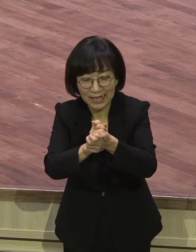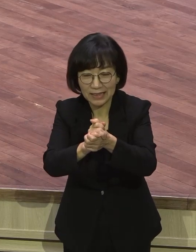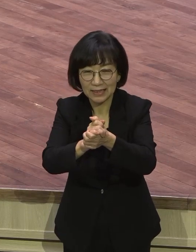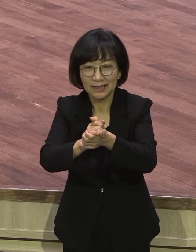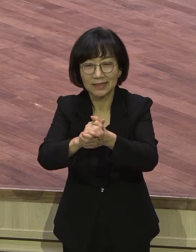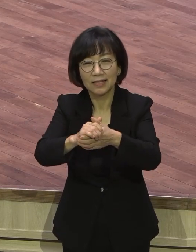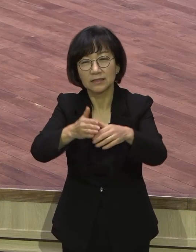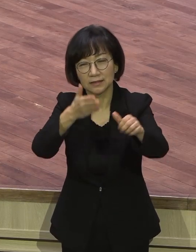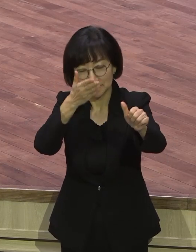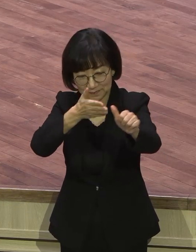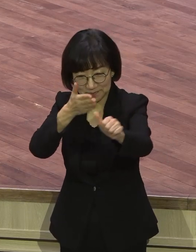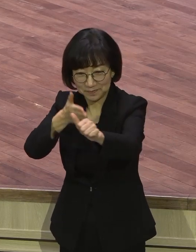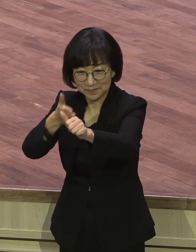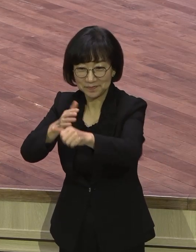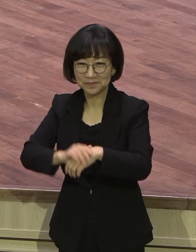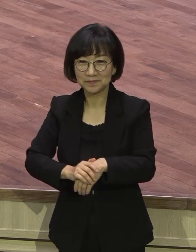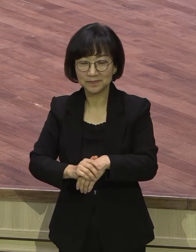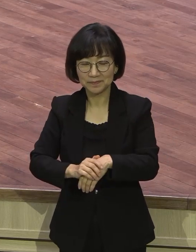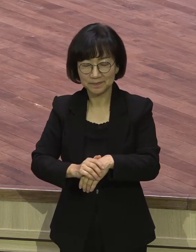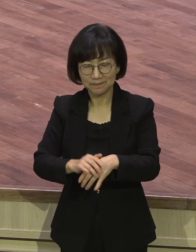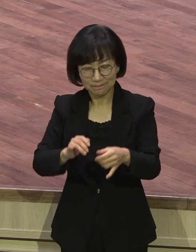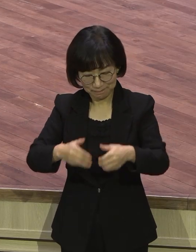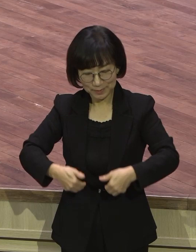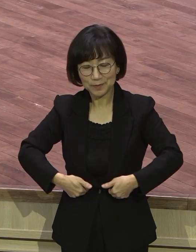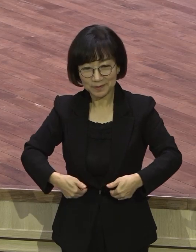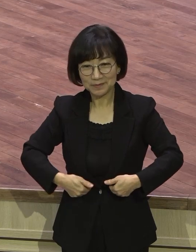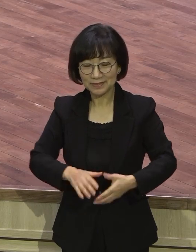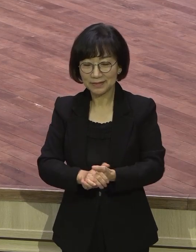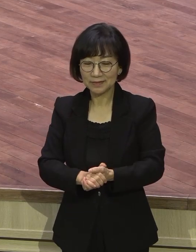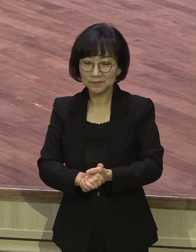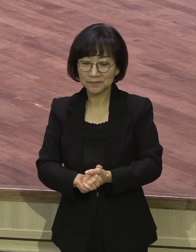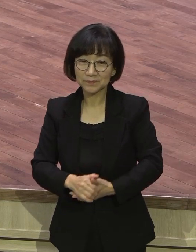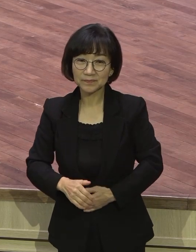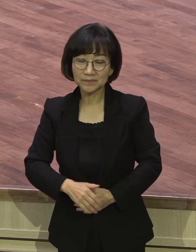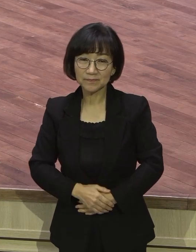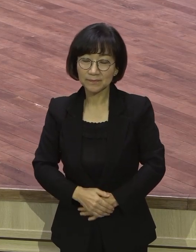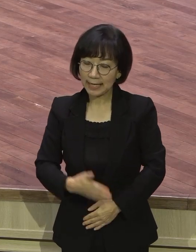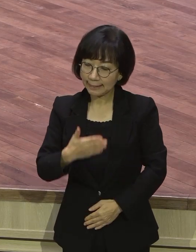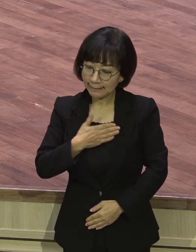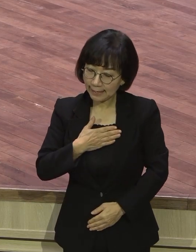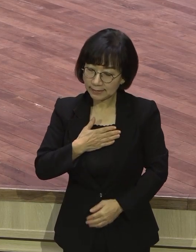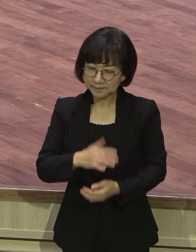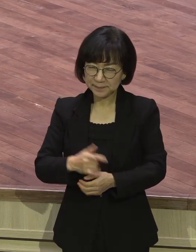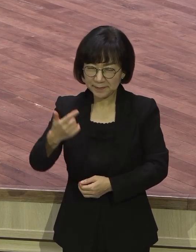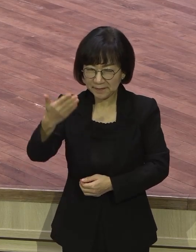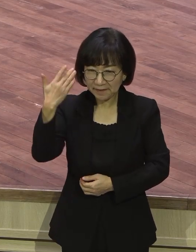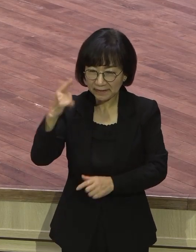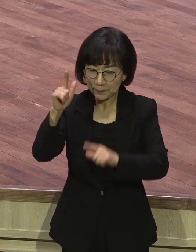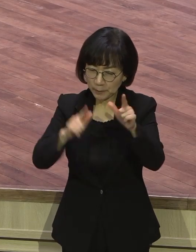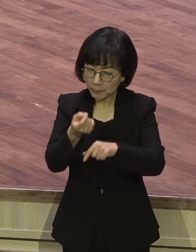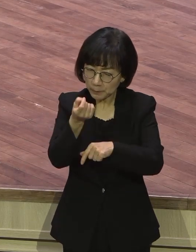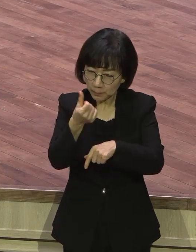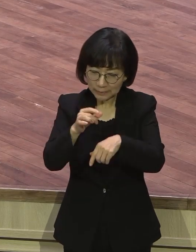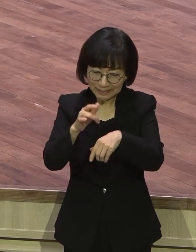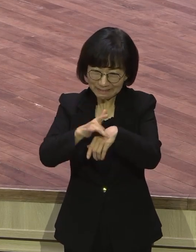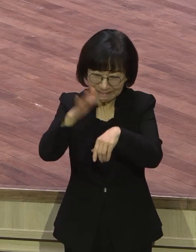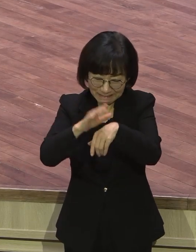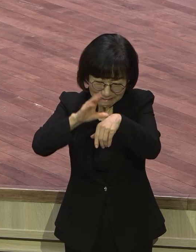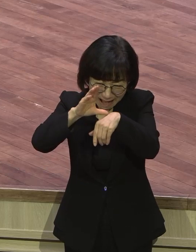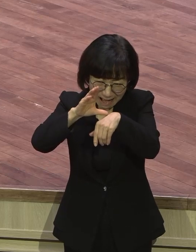답하시기 바랍니다. 그렇게 해야 합니다. 나는 조금씩 조금씩 예털을 벗고 새털을 지금